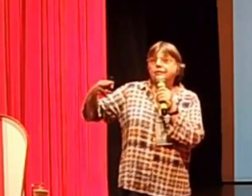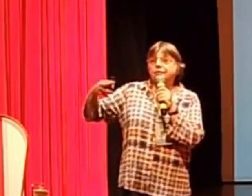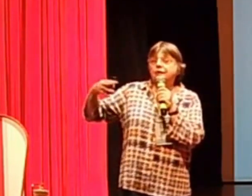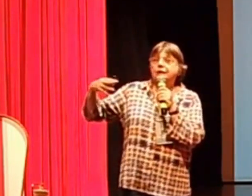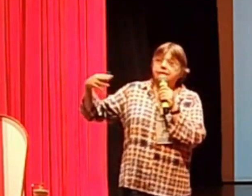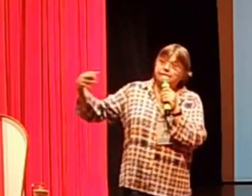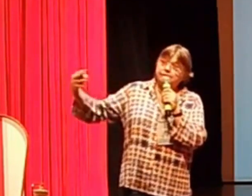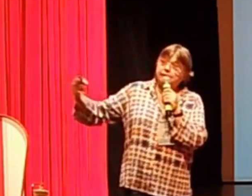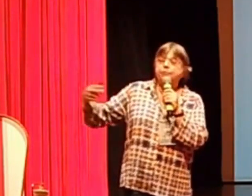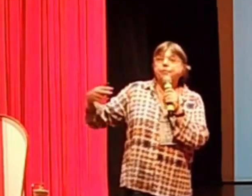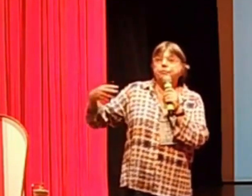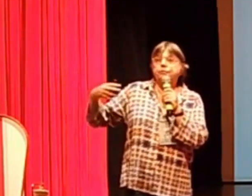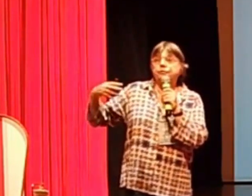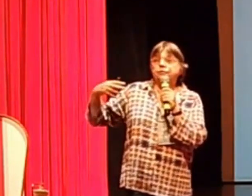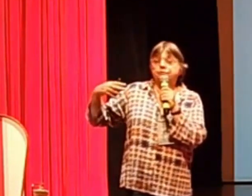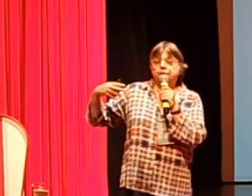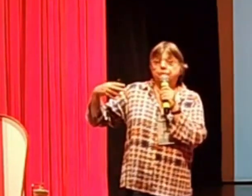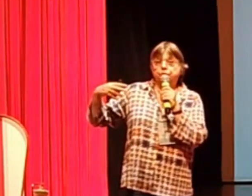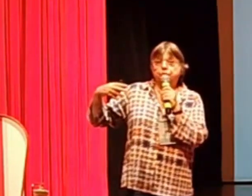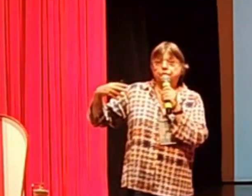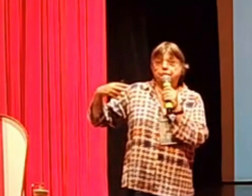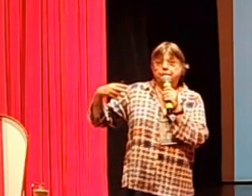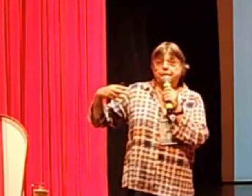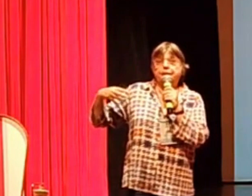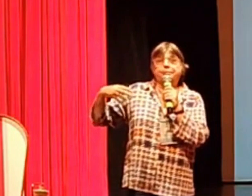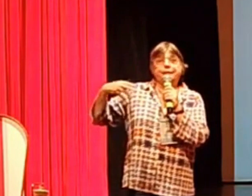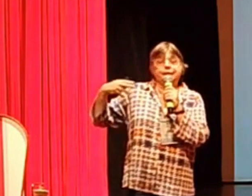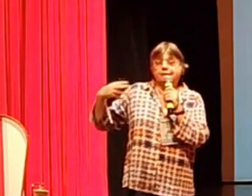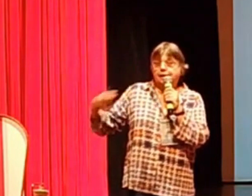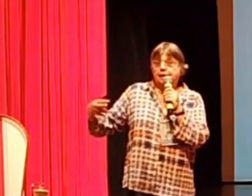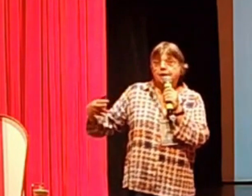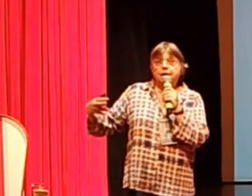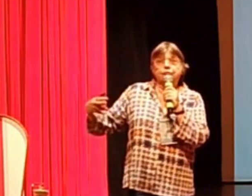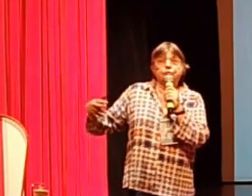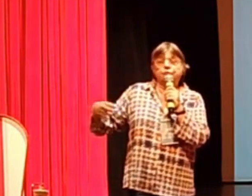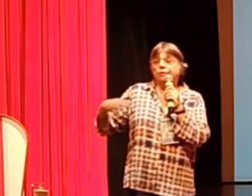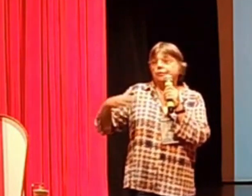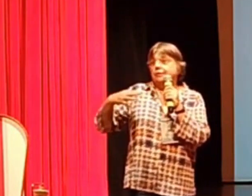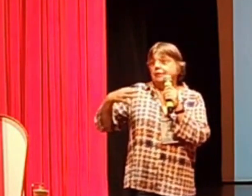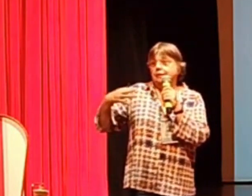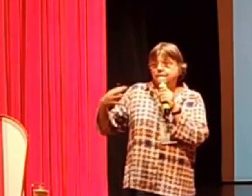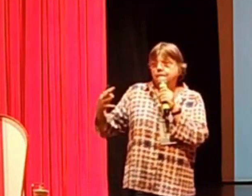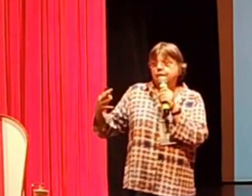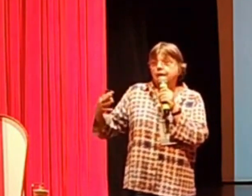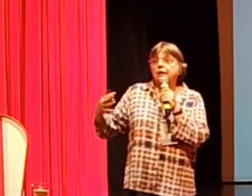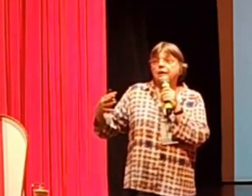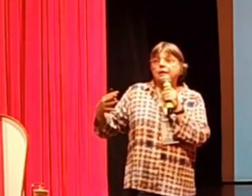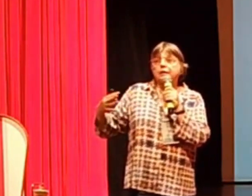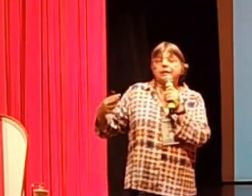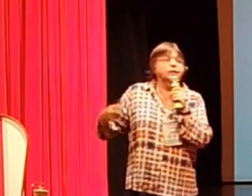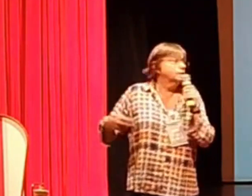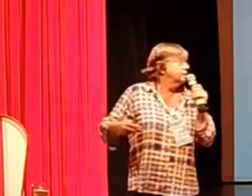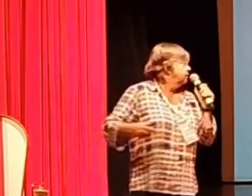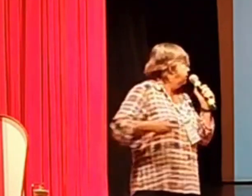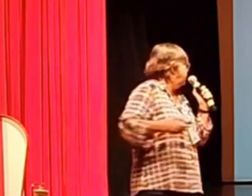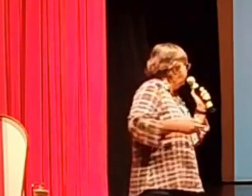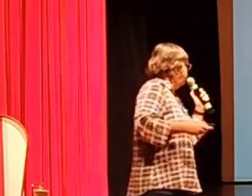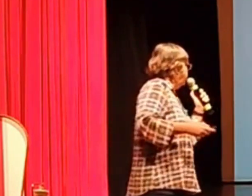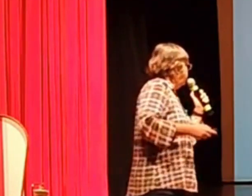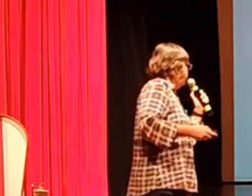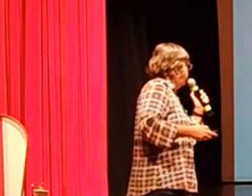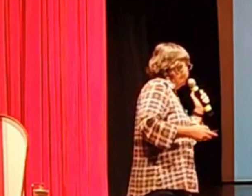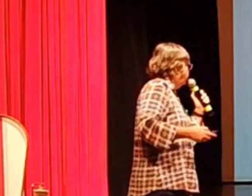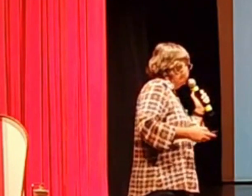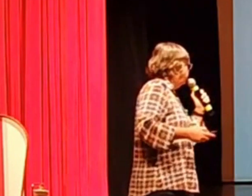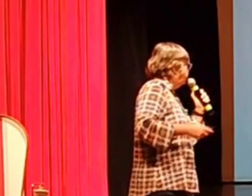dentro dessa equipe multidisciplinar para tratar a escoliose, que não está, né?